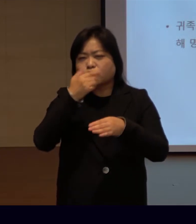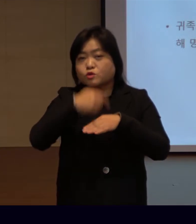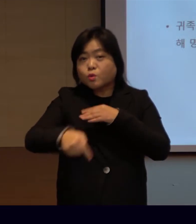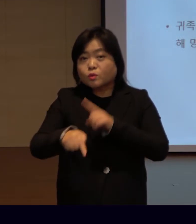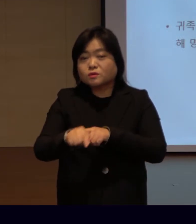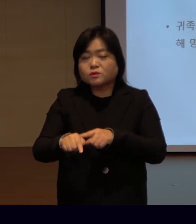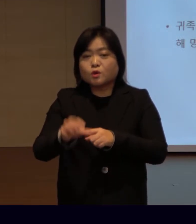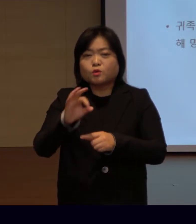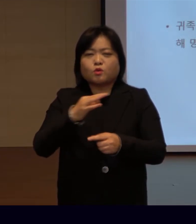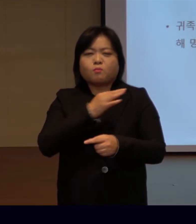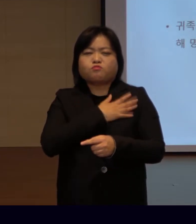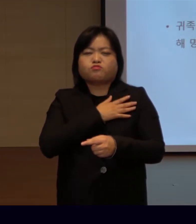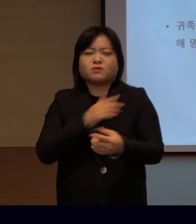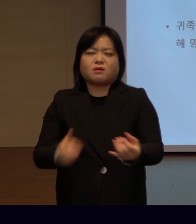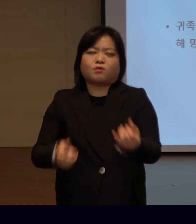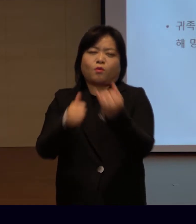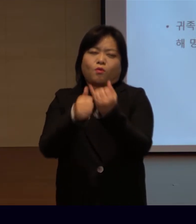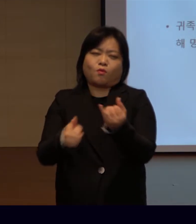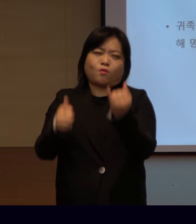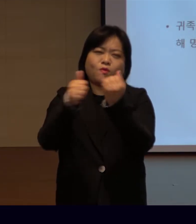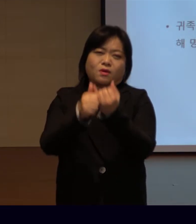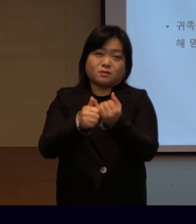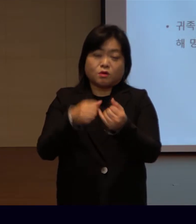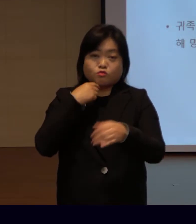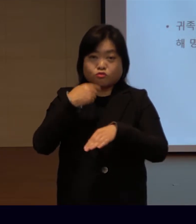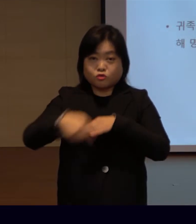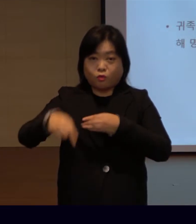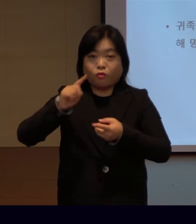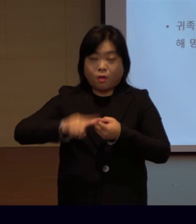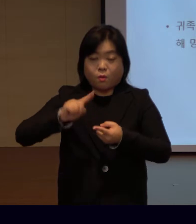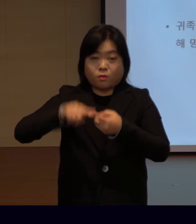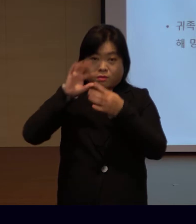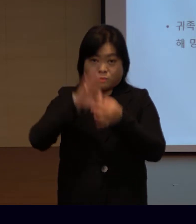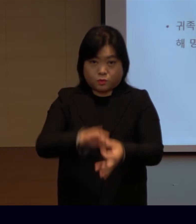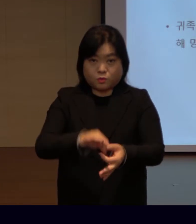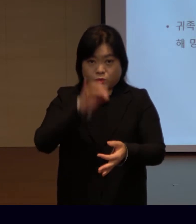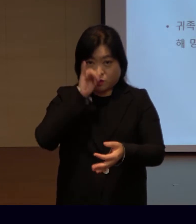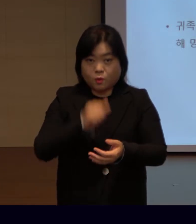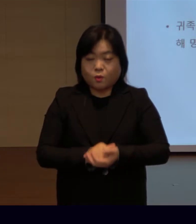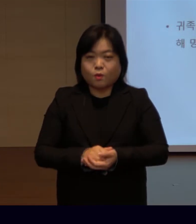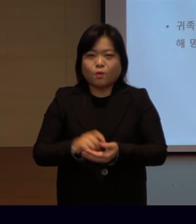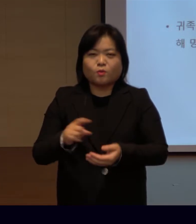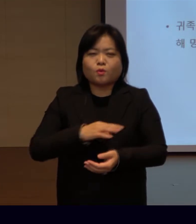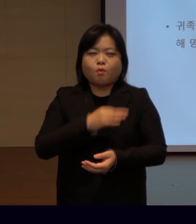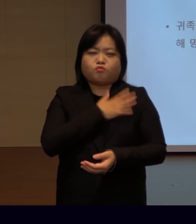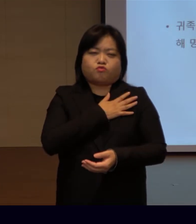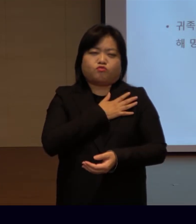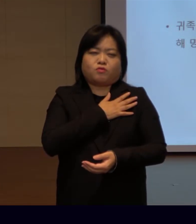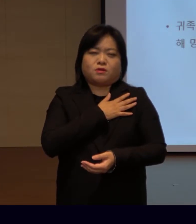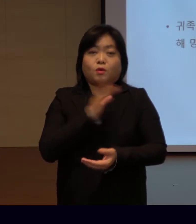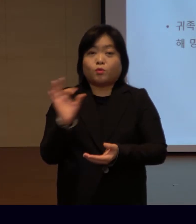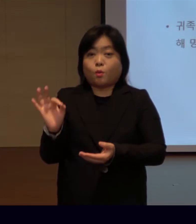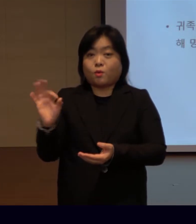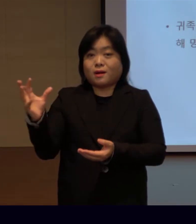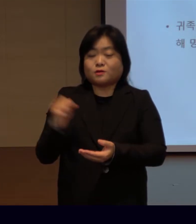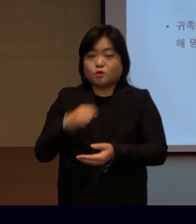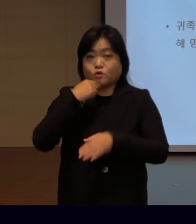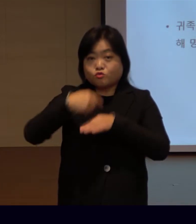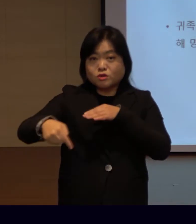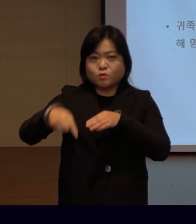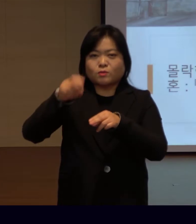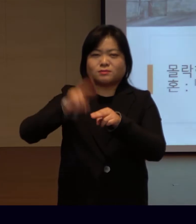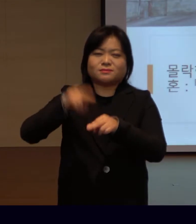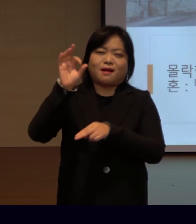많은 부르주아의 결혼을 통해서 명맥을 유지합니다. 그리고 부르주아들은 돈을 무기로 귀족 자귀를